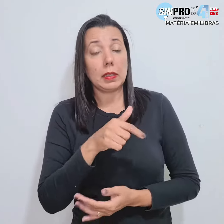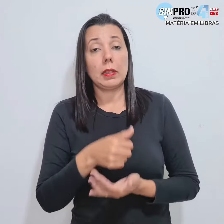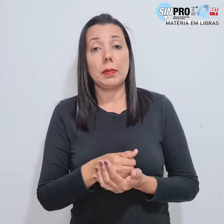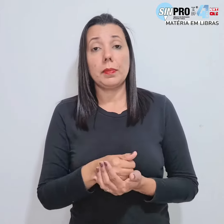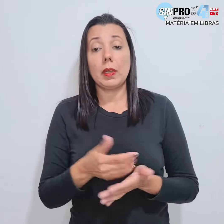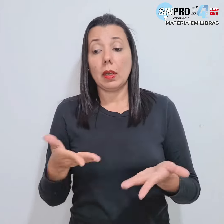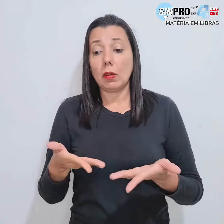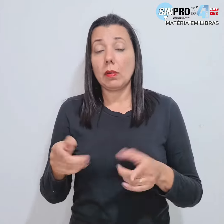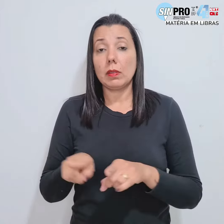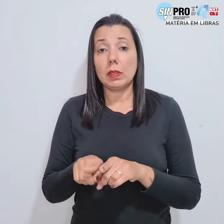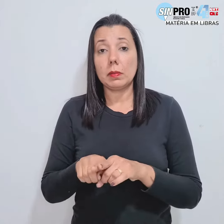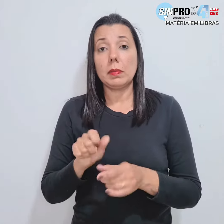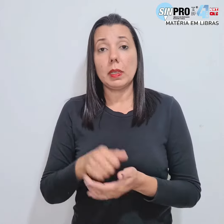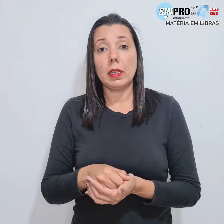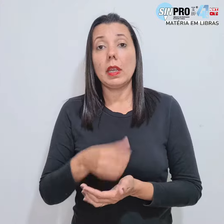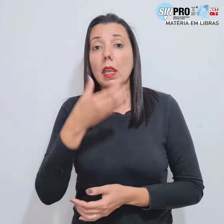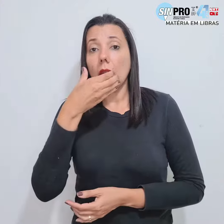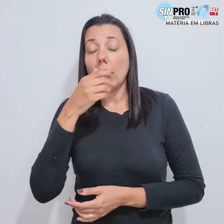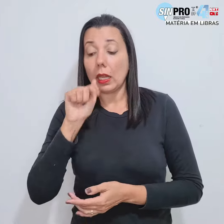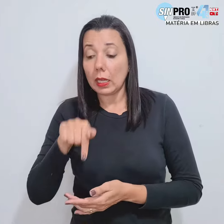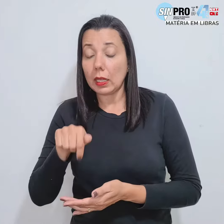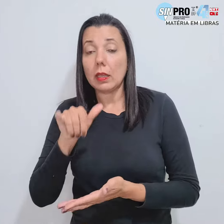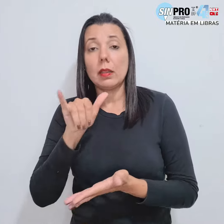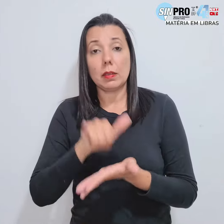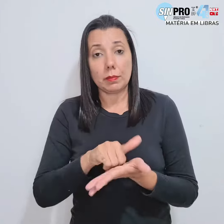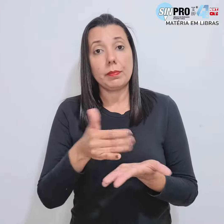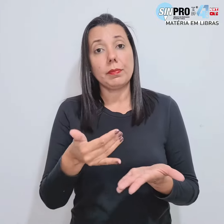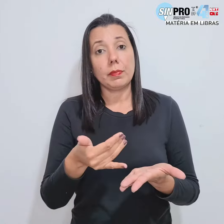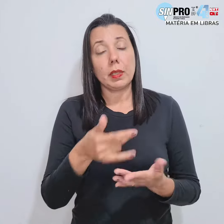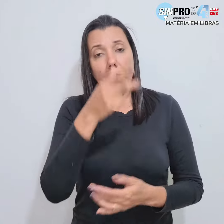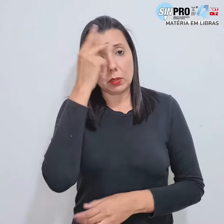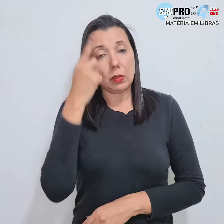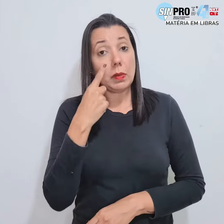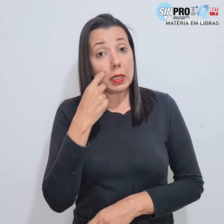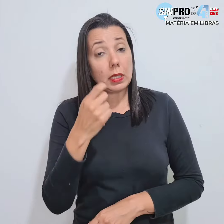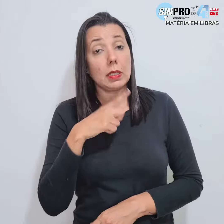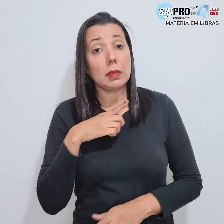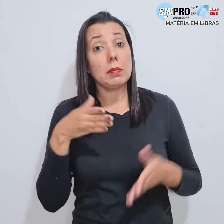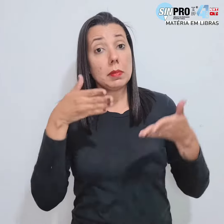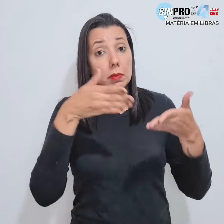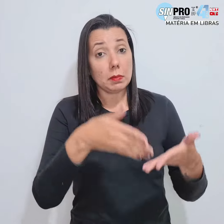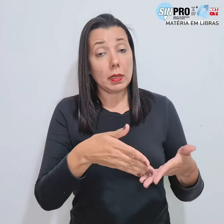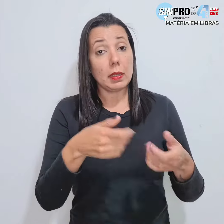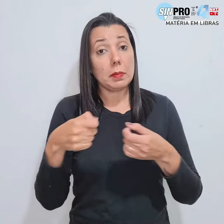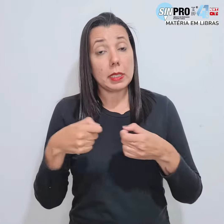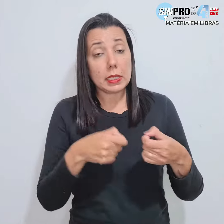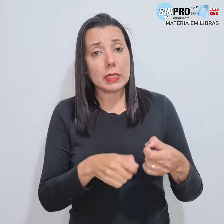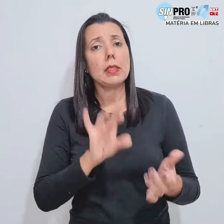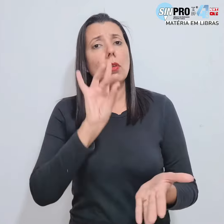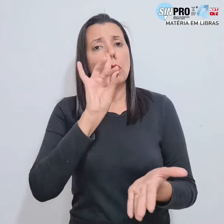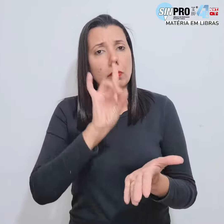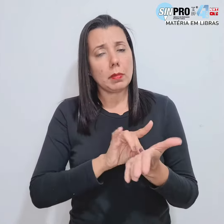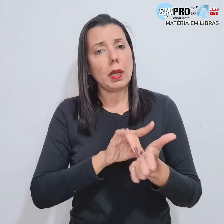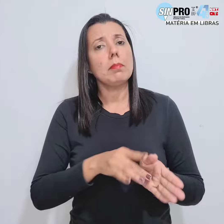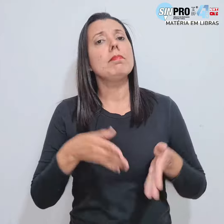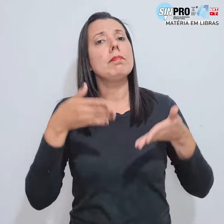baixar em celulares Apple, clique aqui. Os interessados em participar deverão confirmar participação pelo